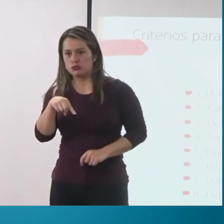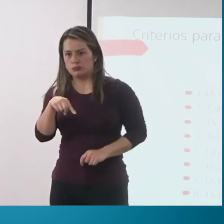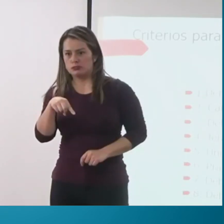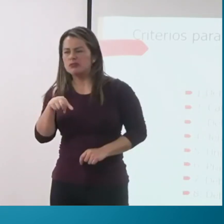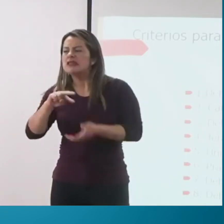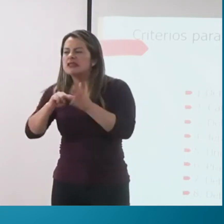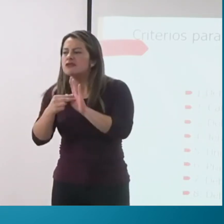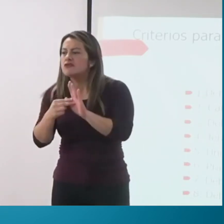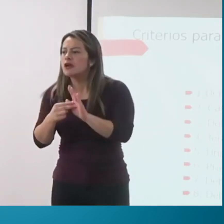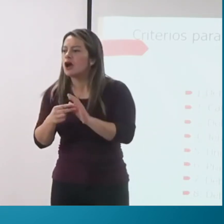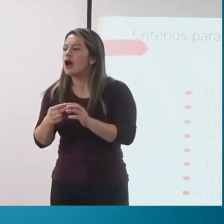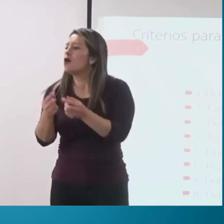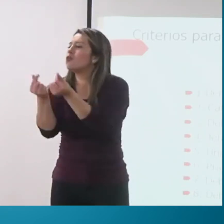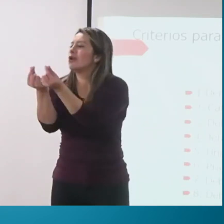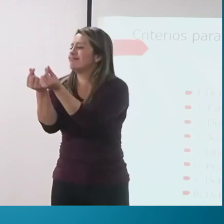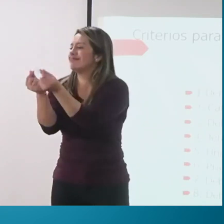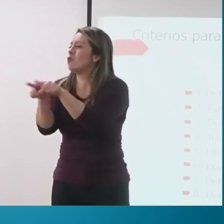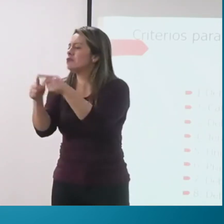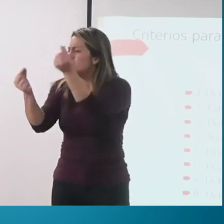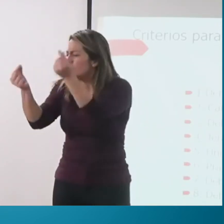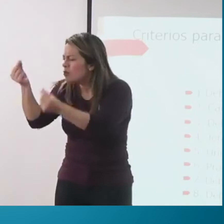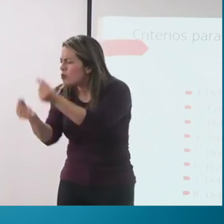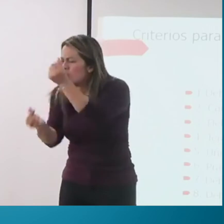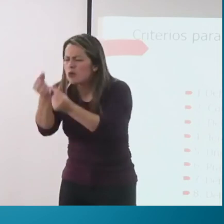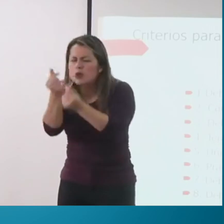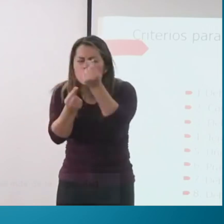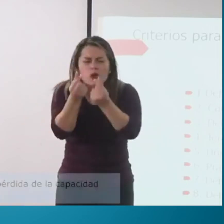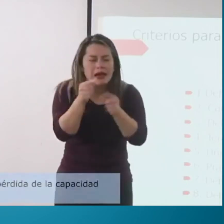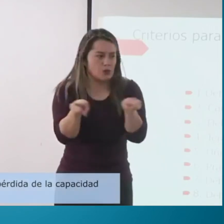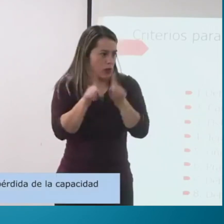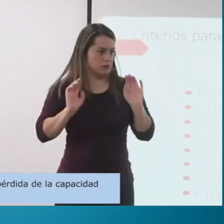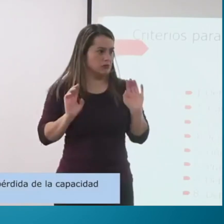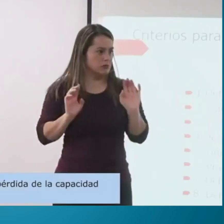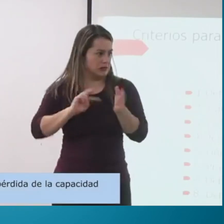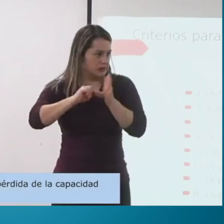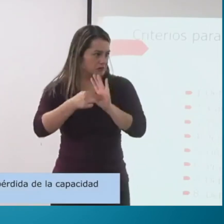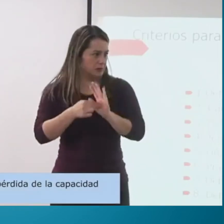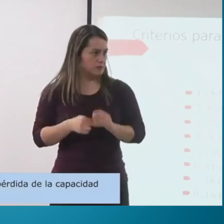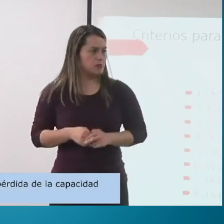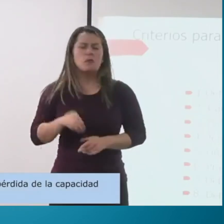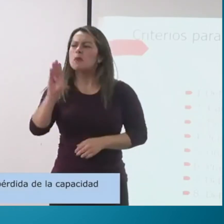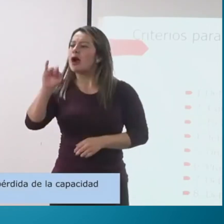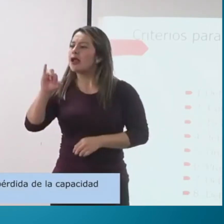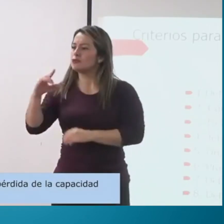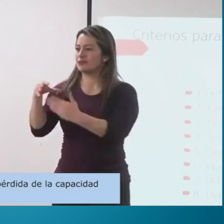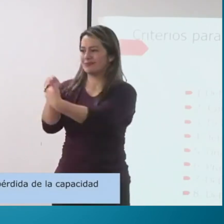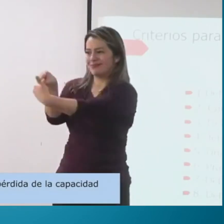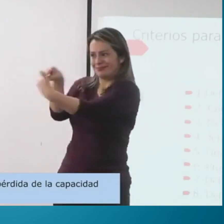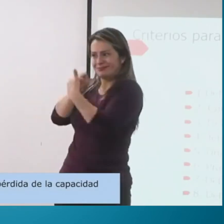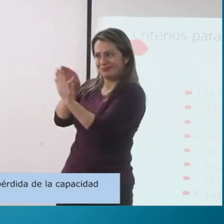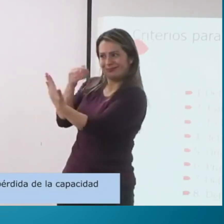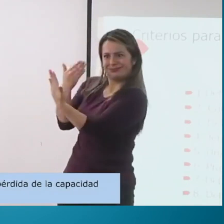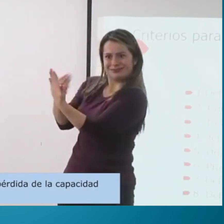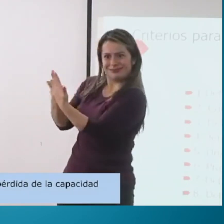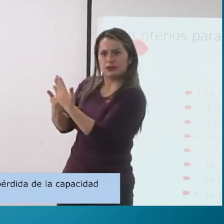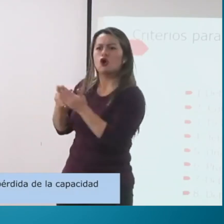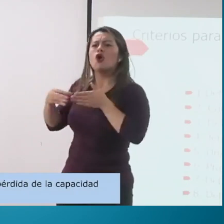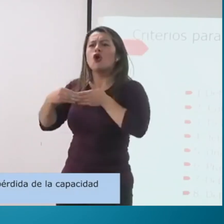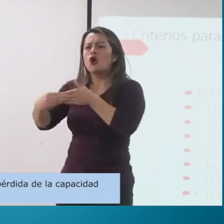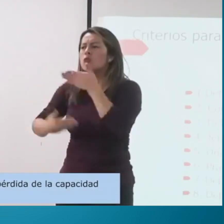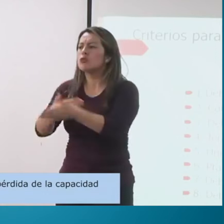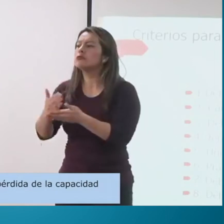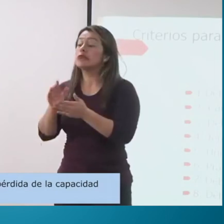es cuantificar, como plata. Yo cuantifico. Y define unas normas que están acá, Debe ser un